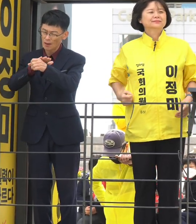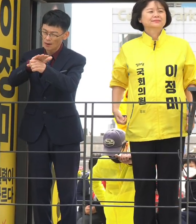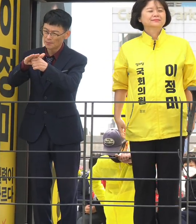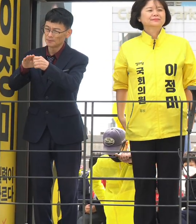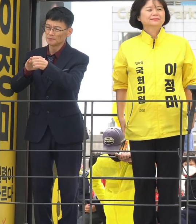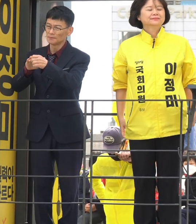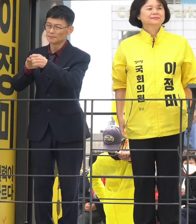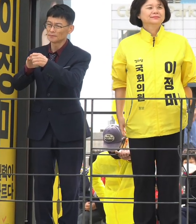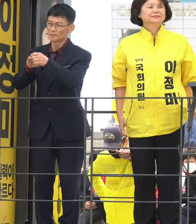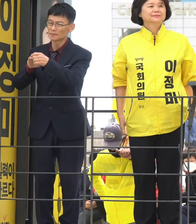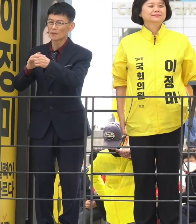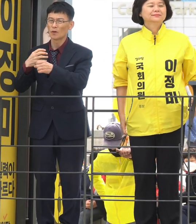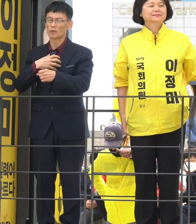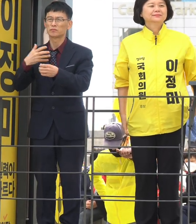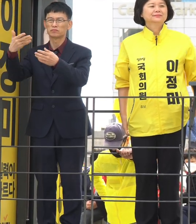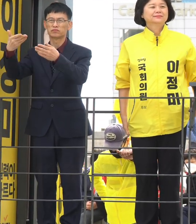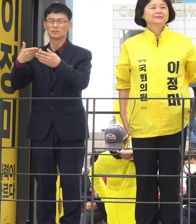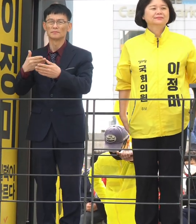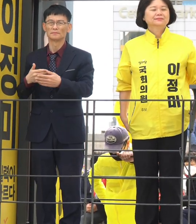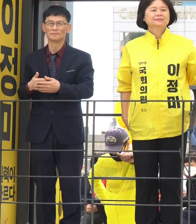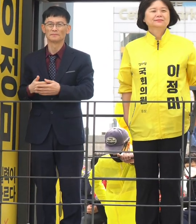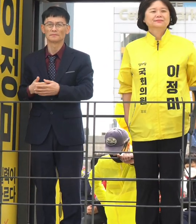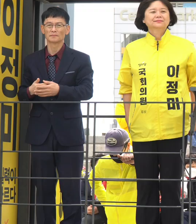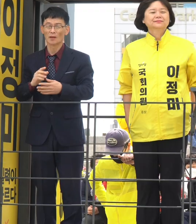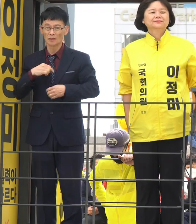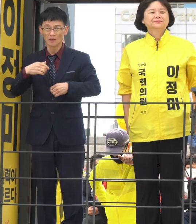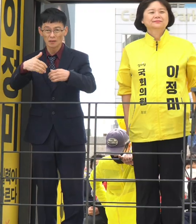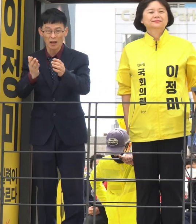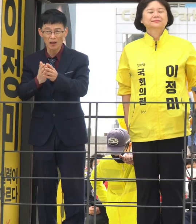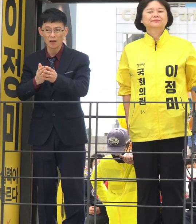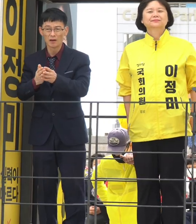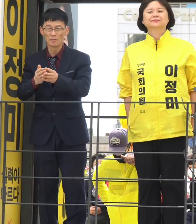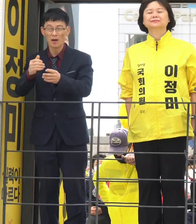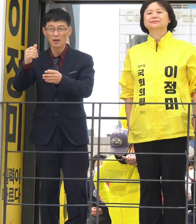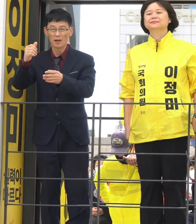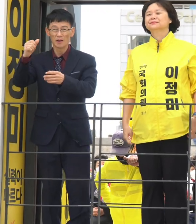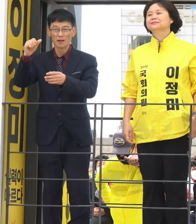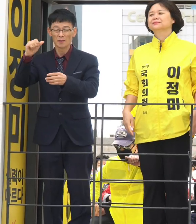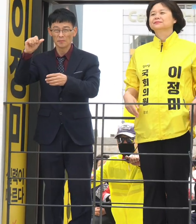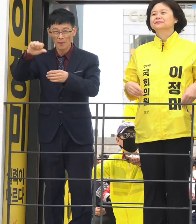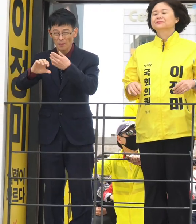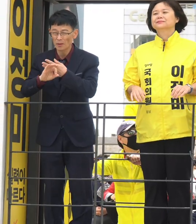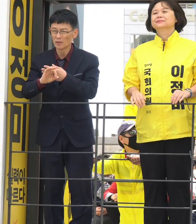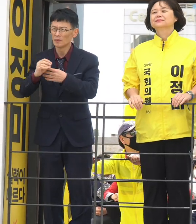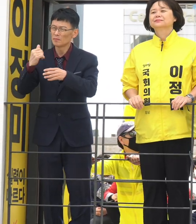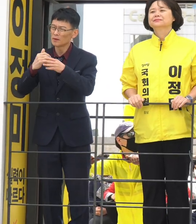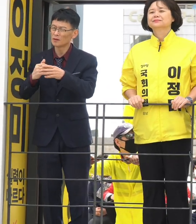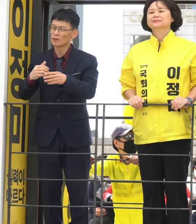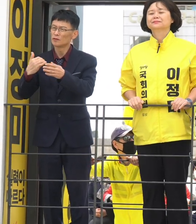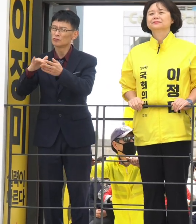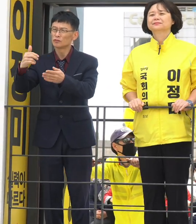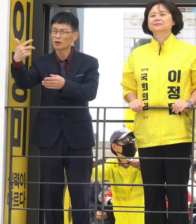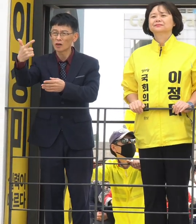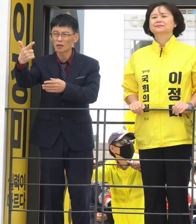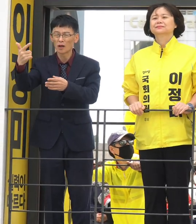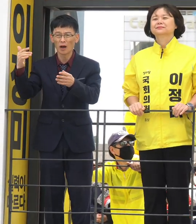애정어린 걱정을 하고 있습니다. 정의당이 선전하지 못하면 그나마 6석